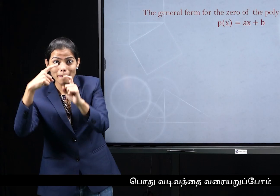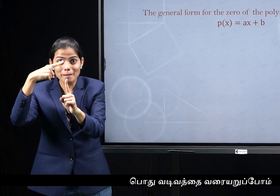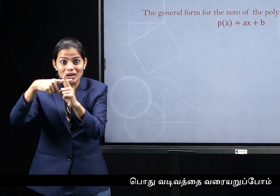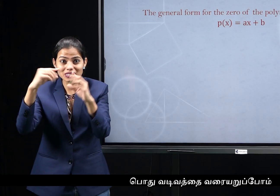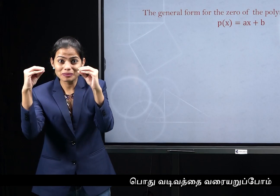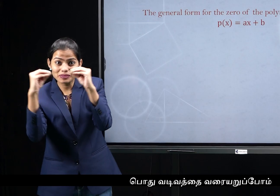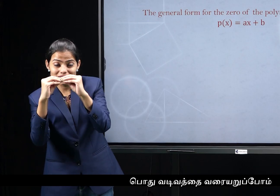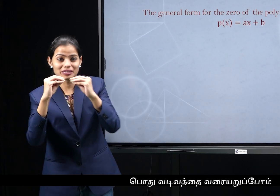வரையறுப்போம்.